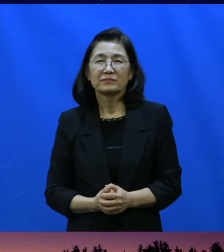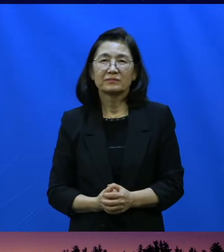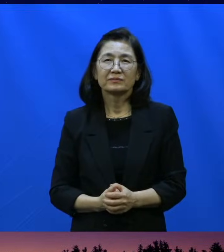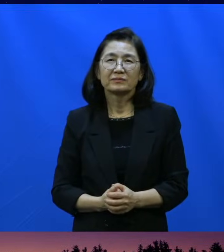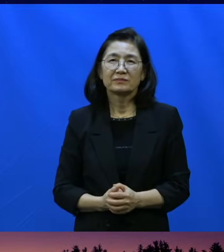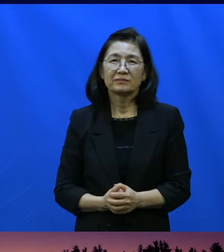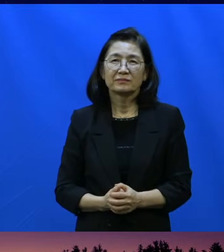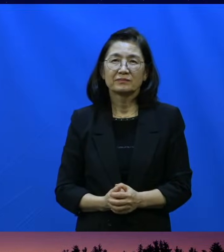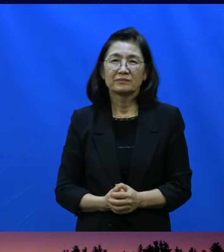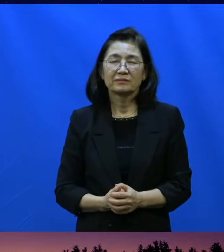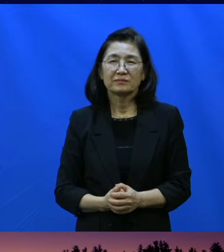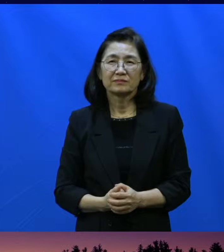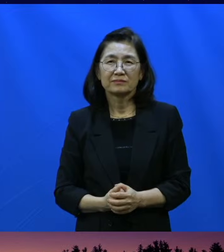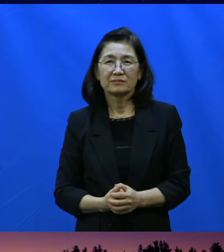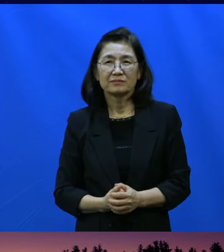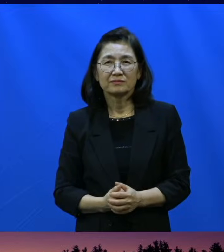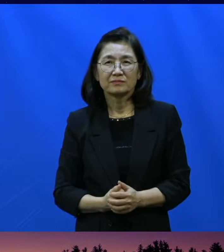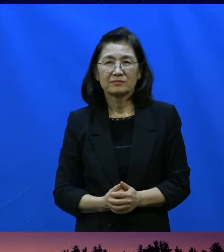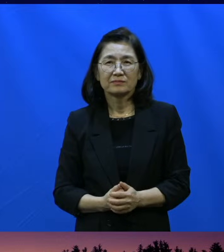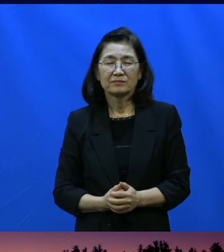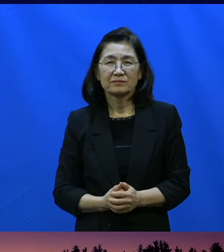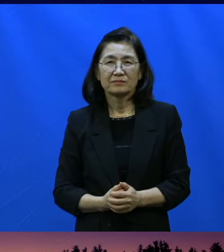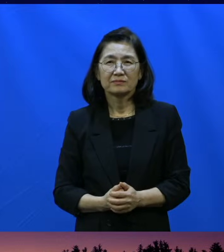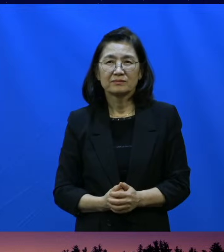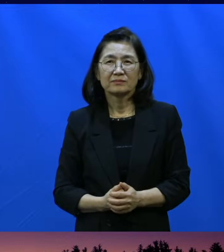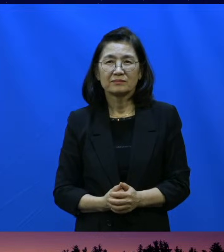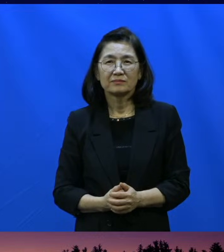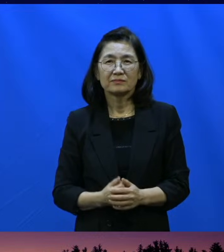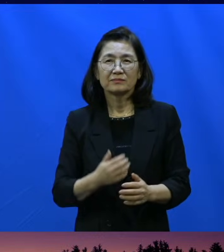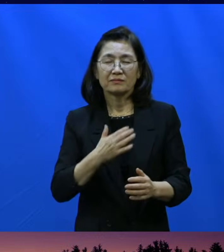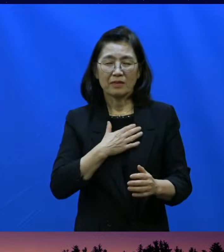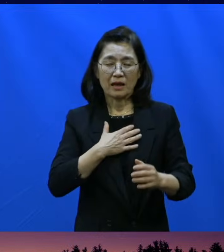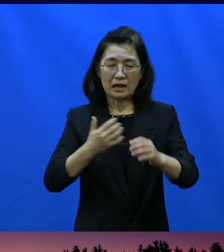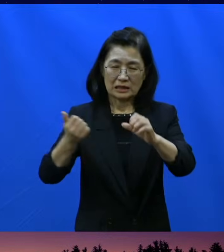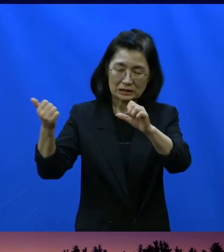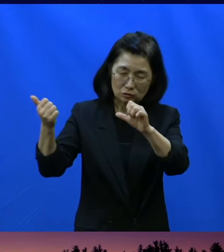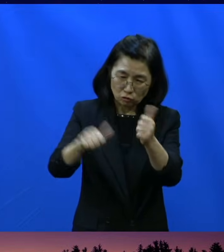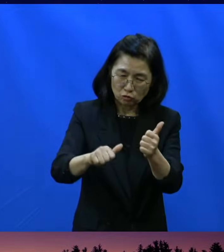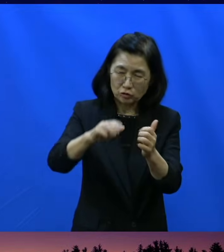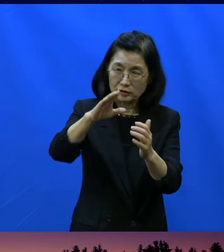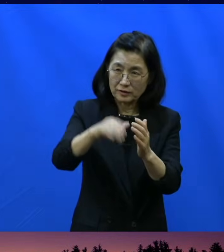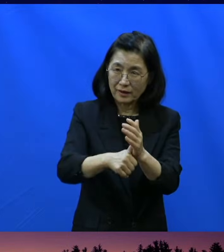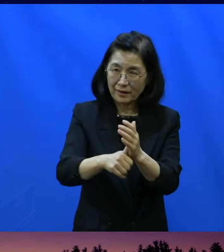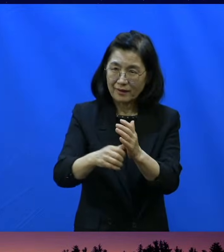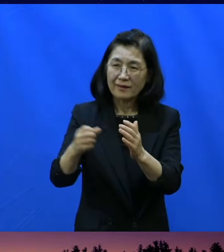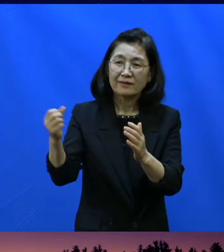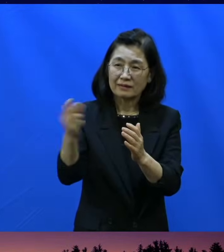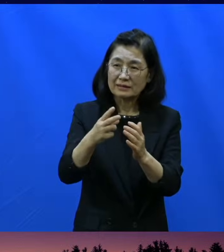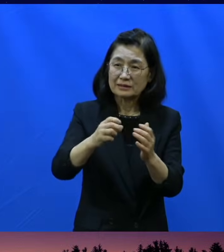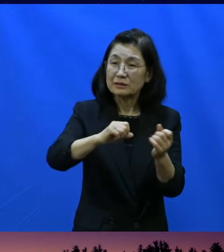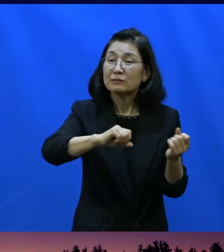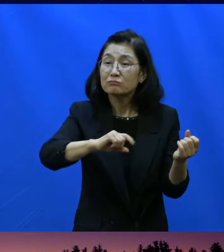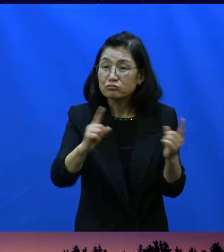막 왜 밟냐. 지렁이도 밟으면 꿈틀거리네. 왜 지렁이 비교를 해요?